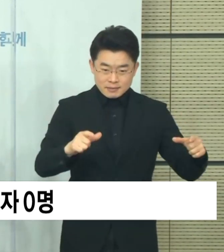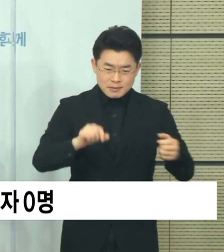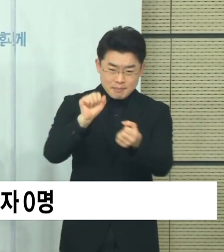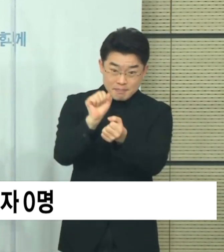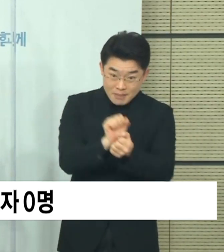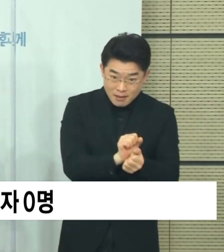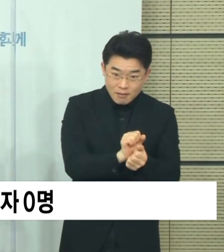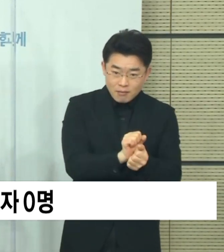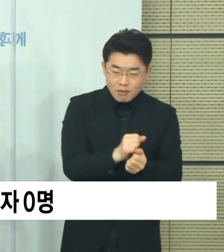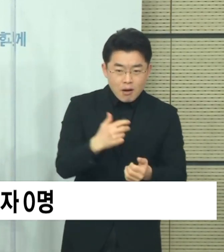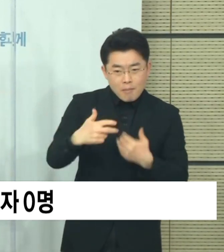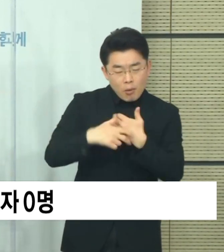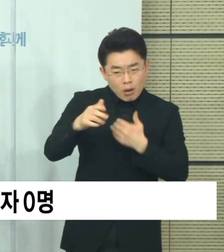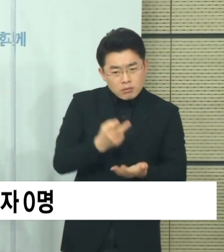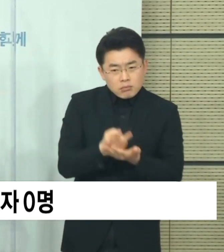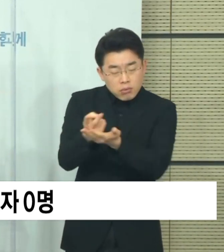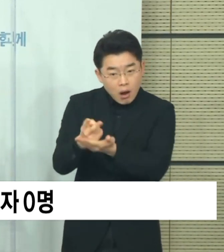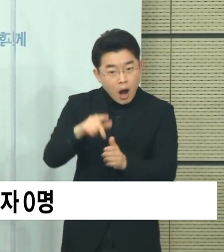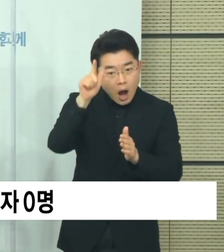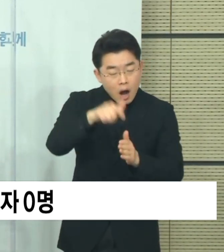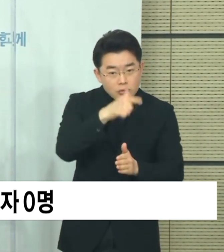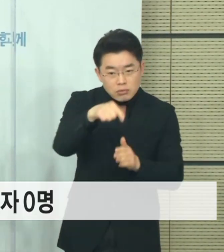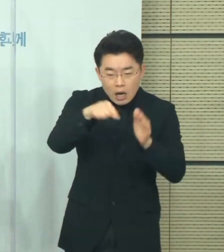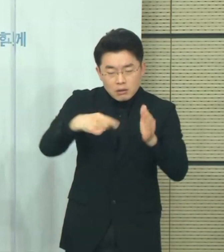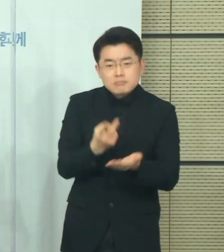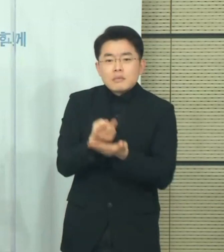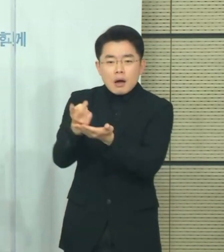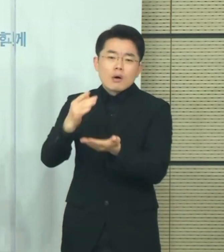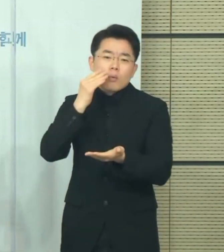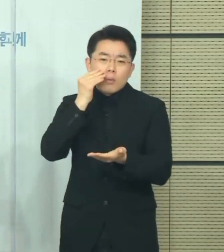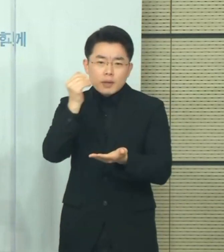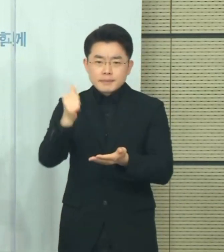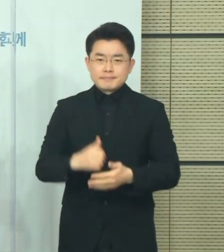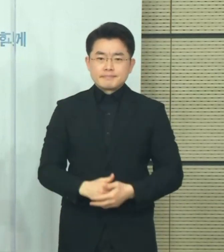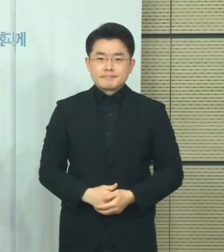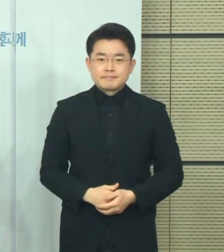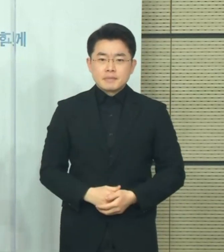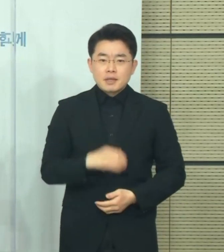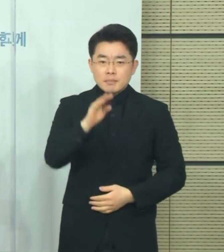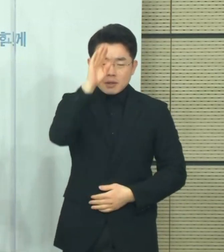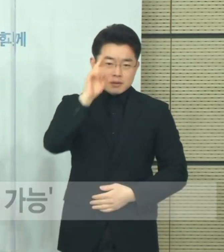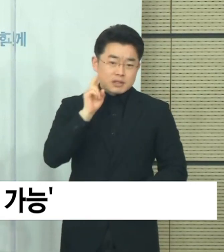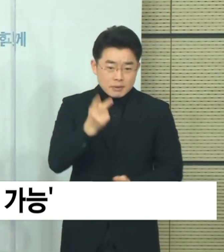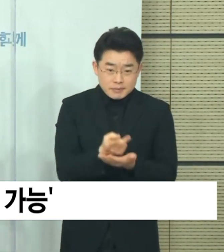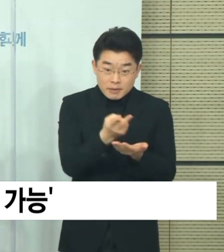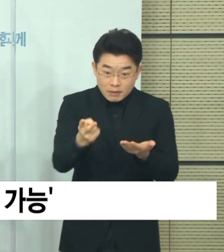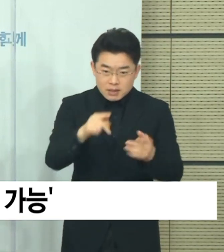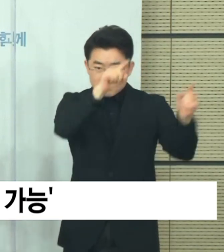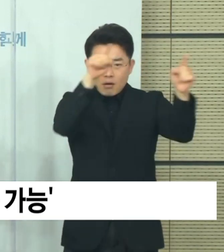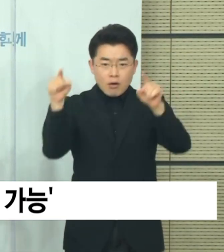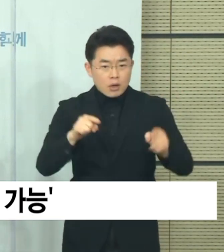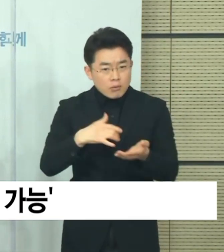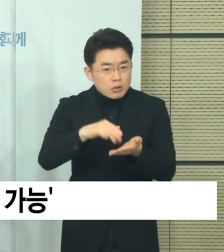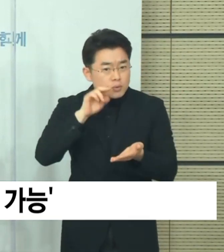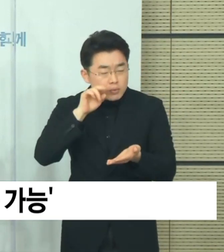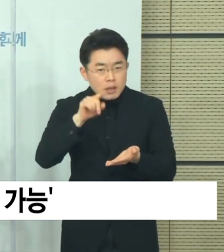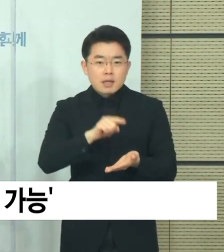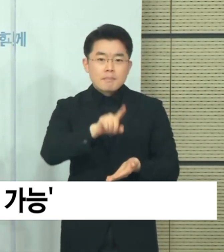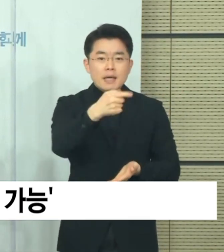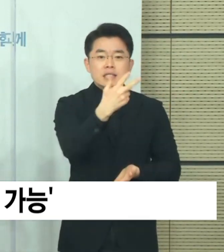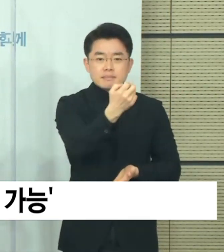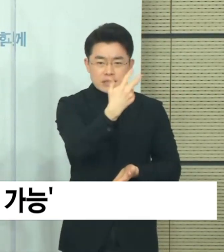되기 자는 사흘째 0명 입니다 현재 중 한 잡 영상도 전국 177 병상